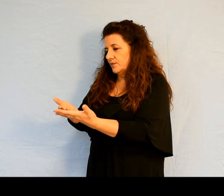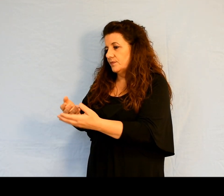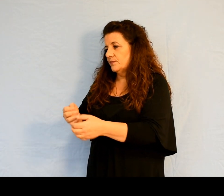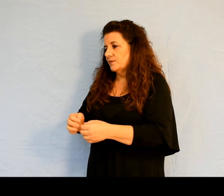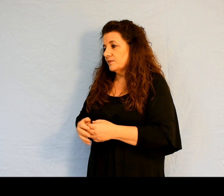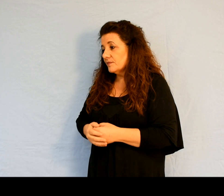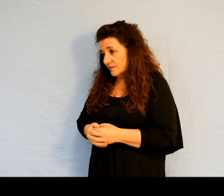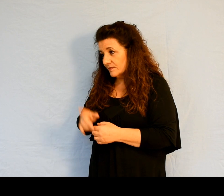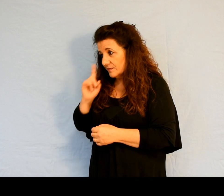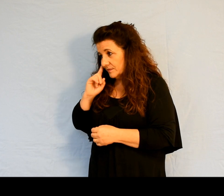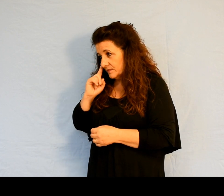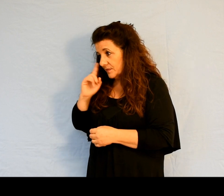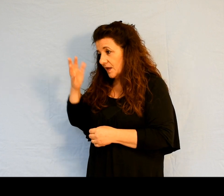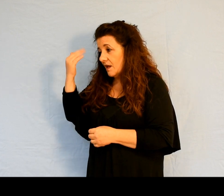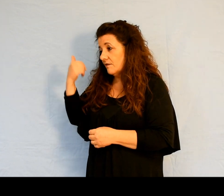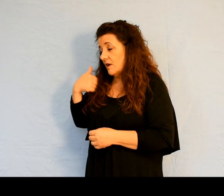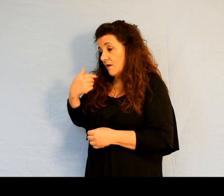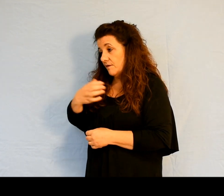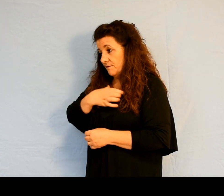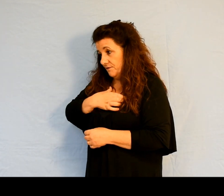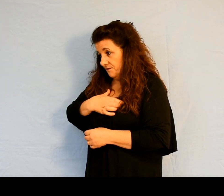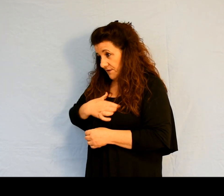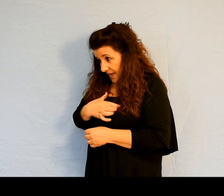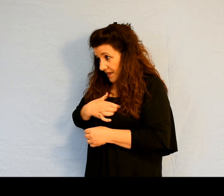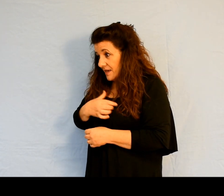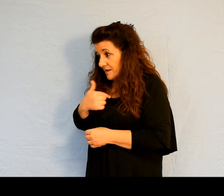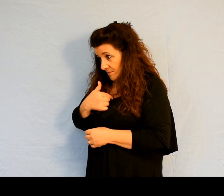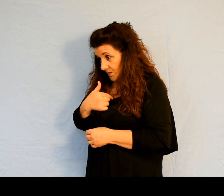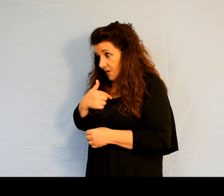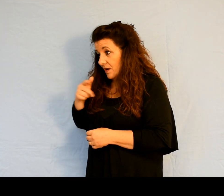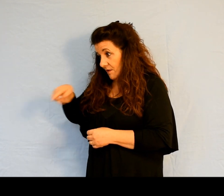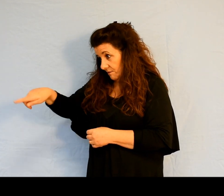Car j'avais faim et vous m'avez donné à manger.